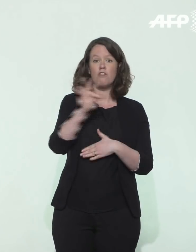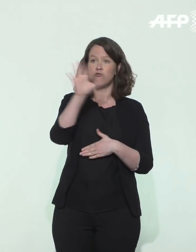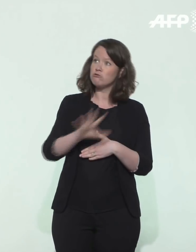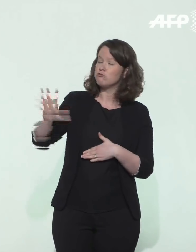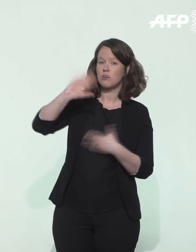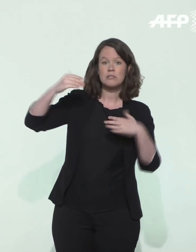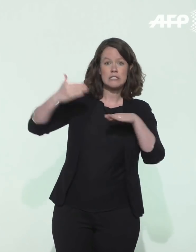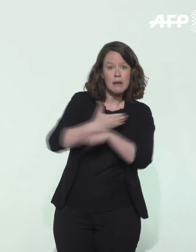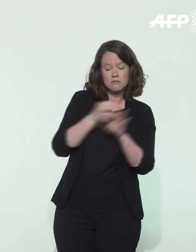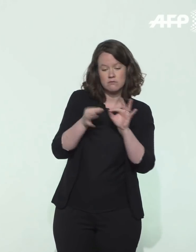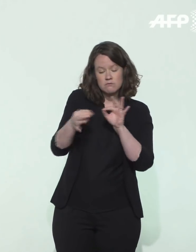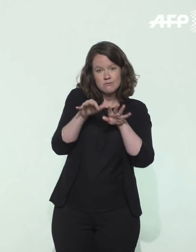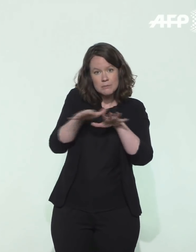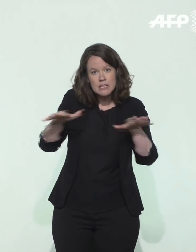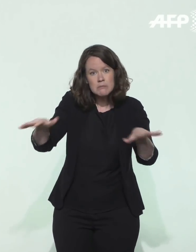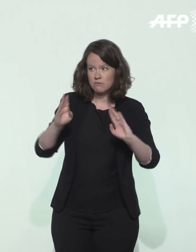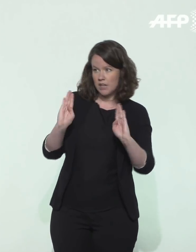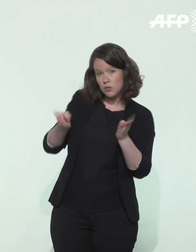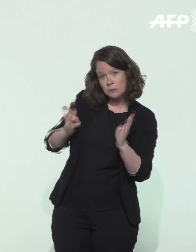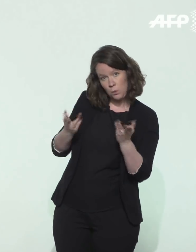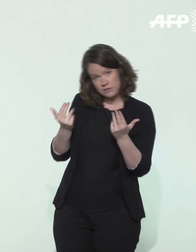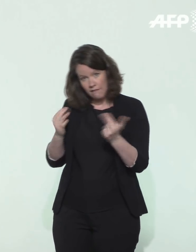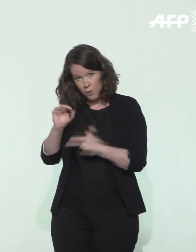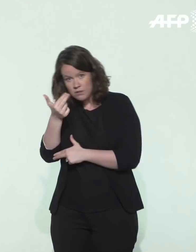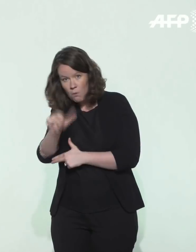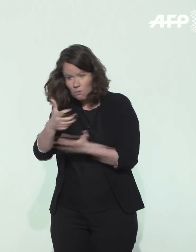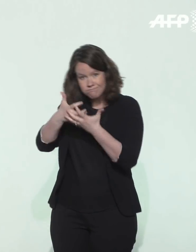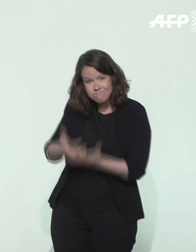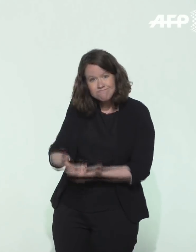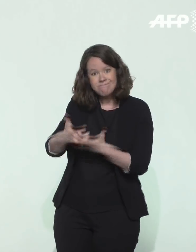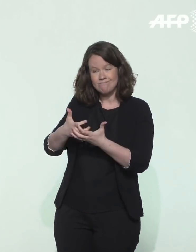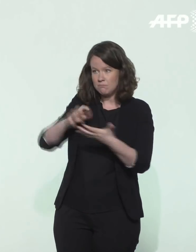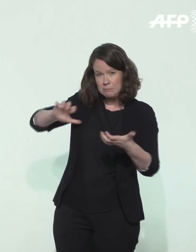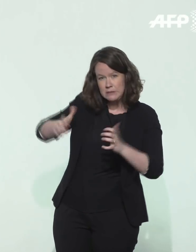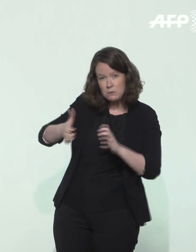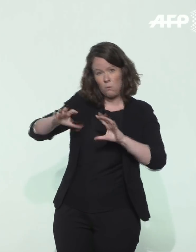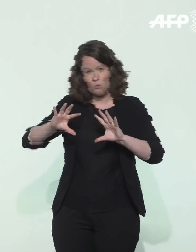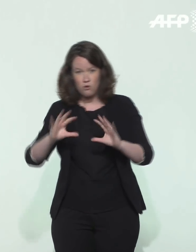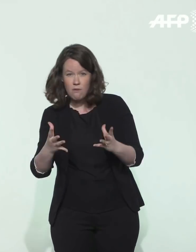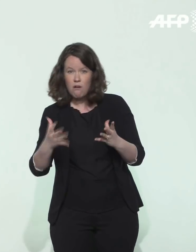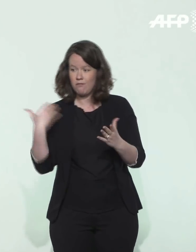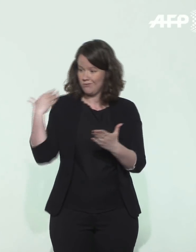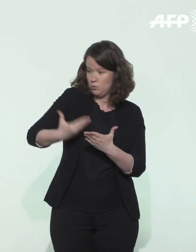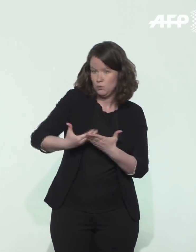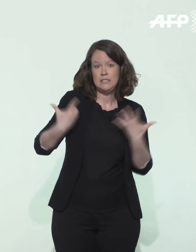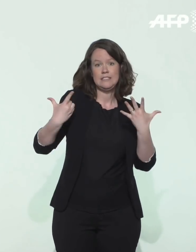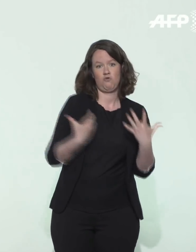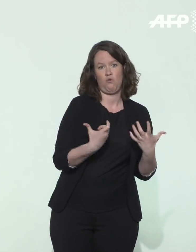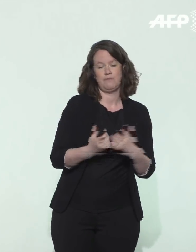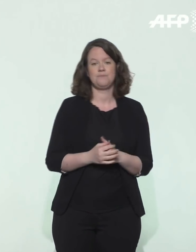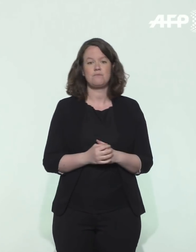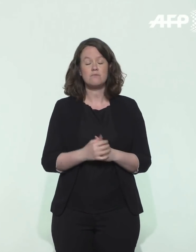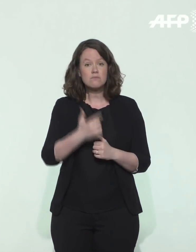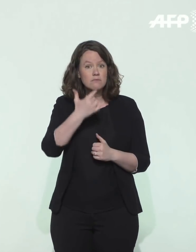l'activité épidémique et de la charge hospitalière en réanimation sur les 7 derniers jours. Ce n'est donc en aucun cas une projection